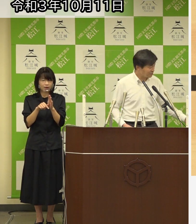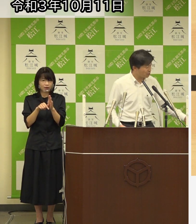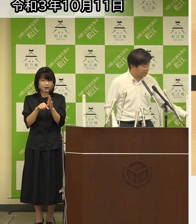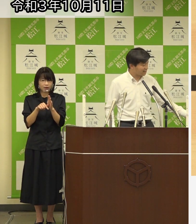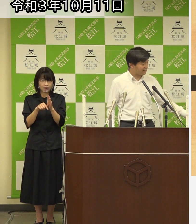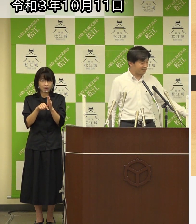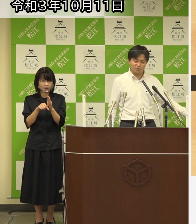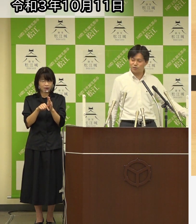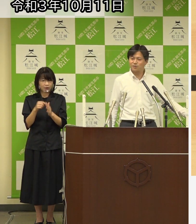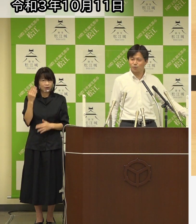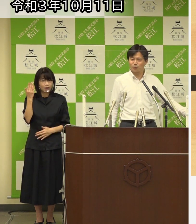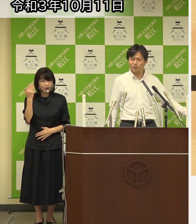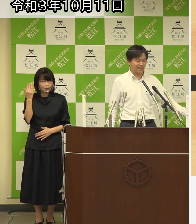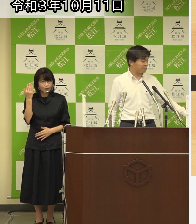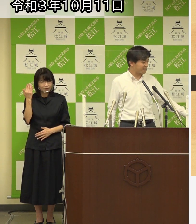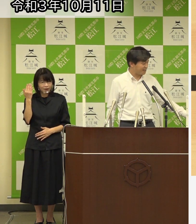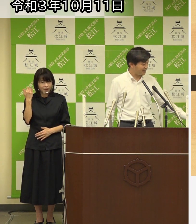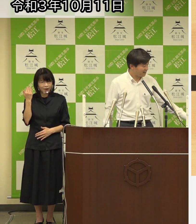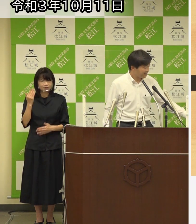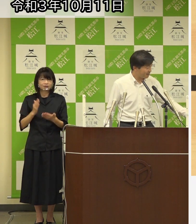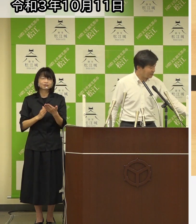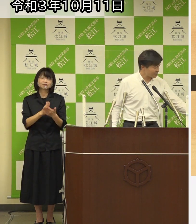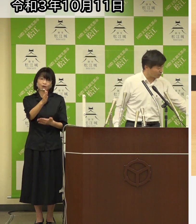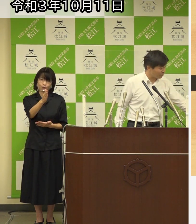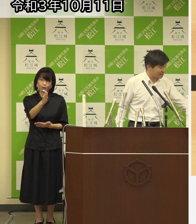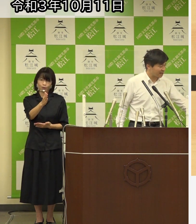ですが、ついこの間開設したところでありまして、